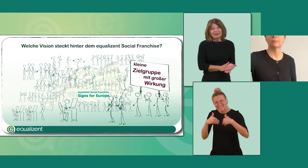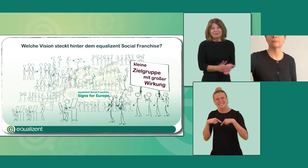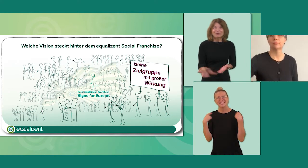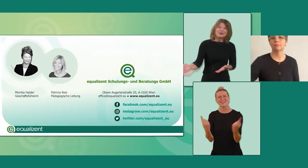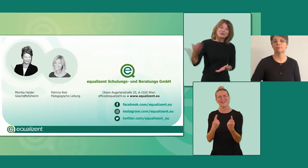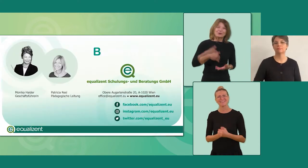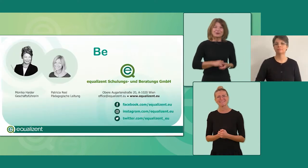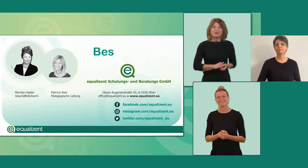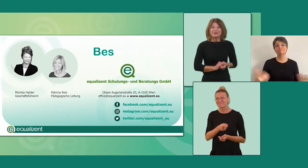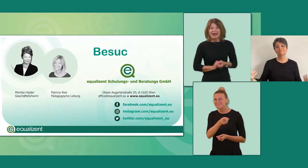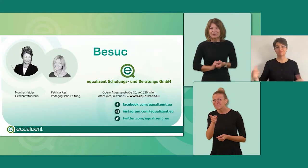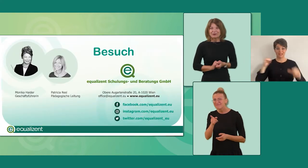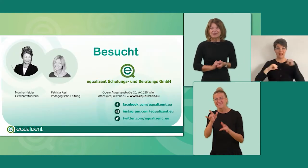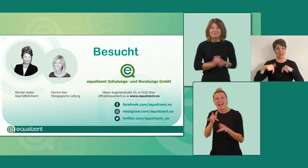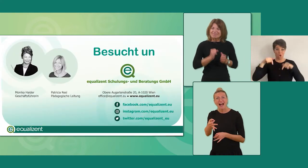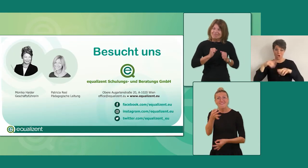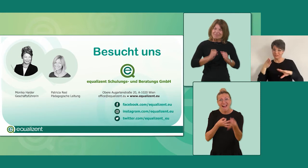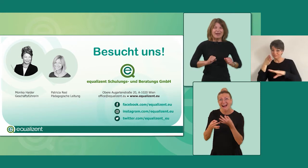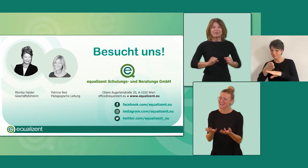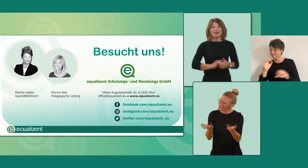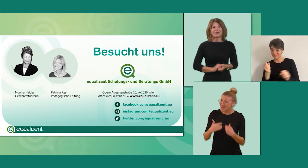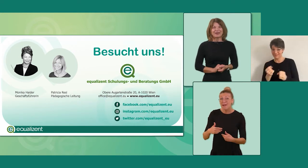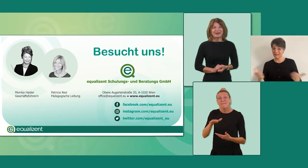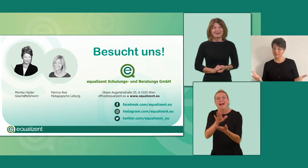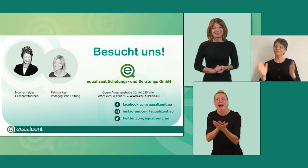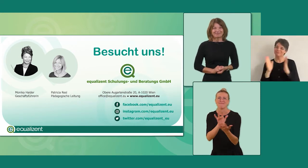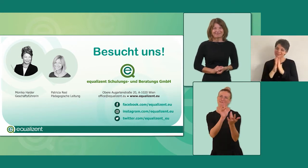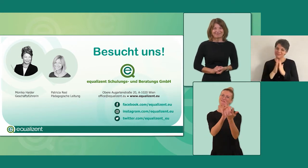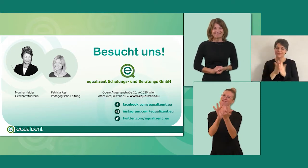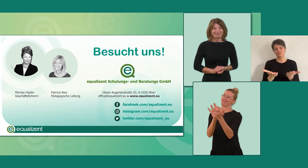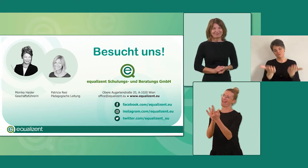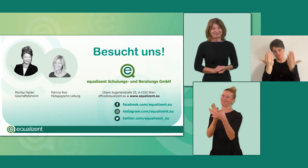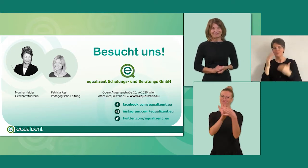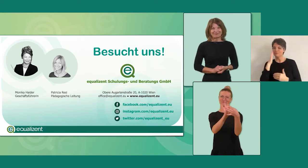ein. Besucht uns, fragt uns. Bleiben wir in Kontakt.